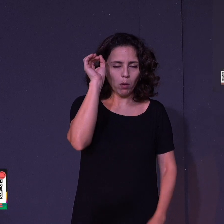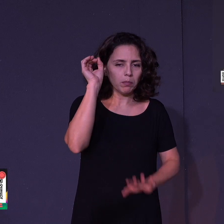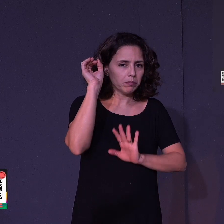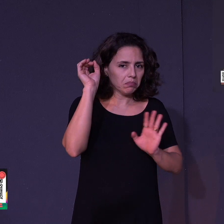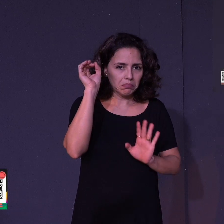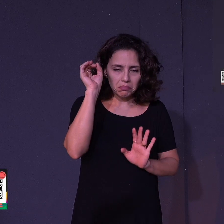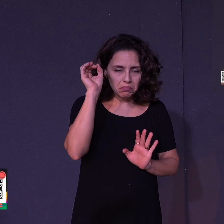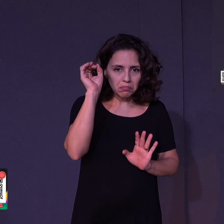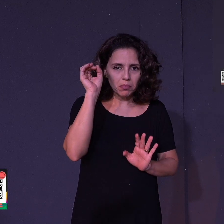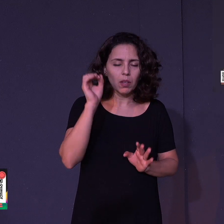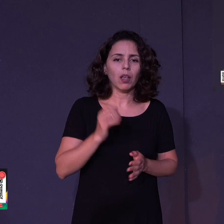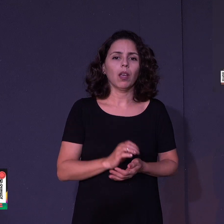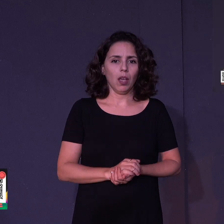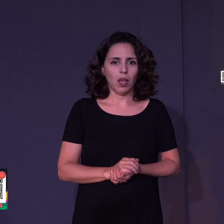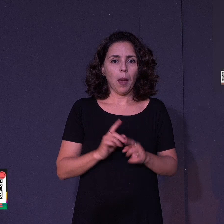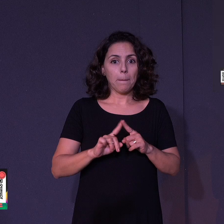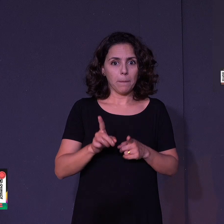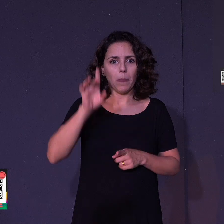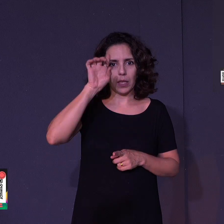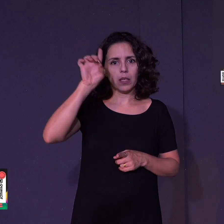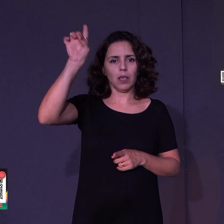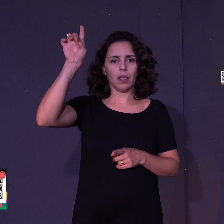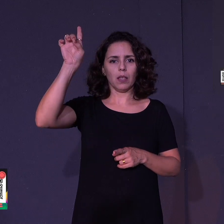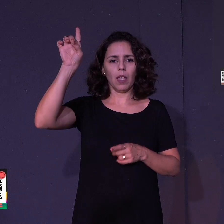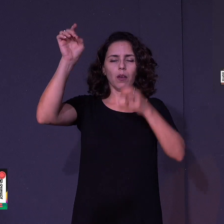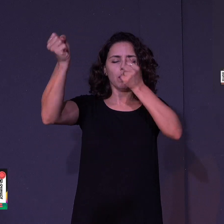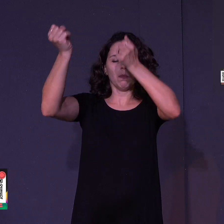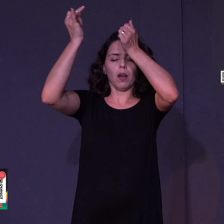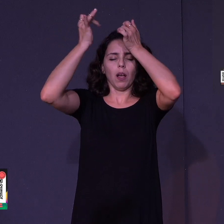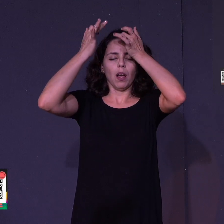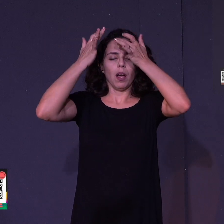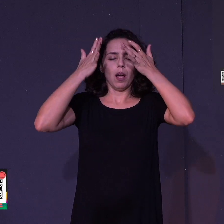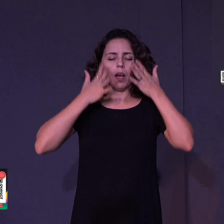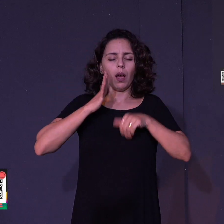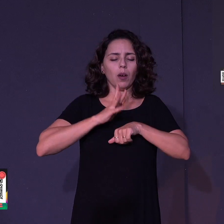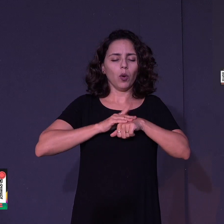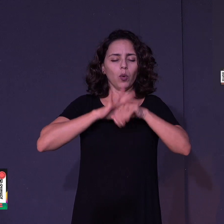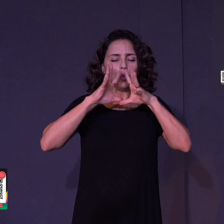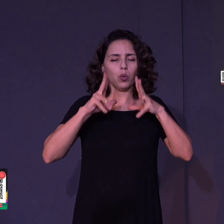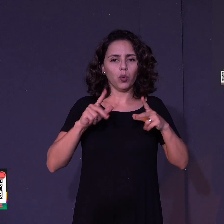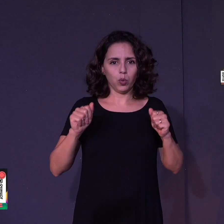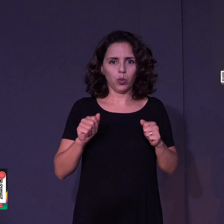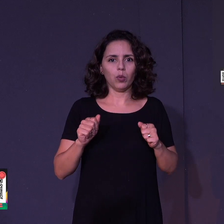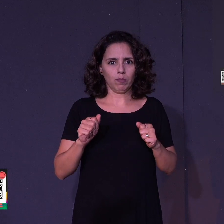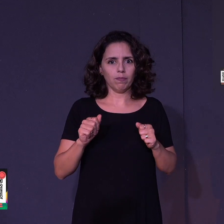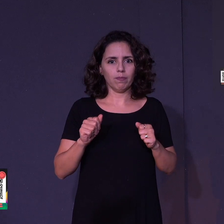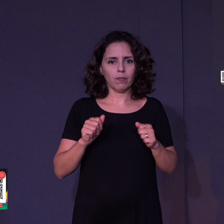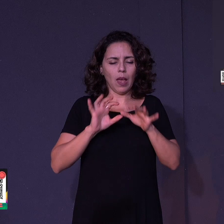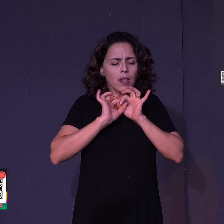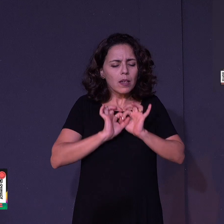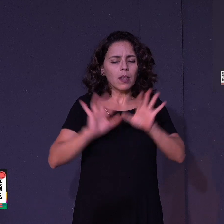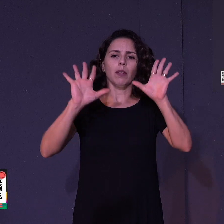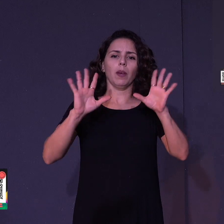experimentada. Deus tem bálsamo que cura, Deus tem presença que liberta, Deus tem algo que vai fazer toda a